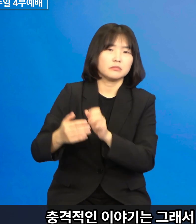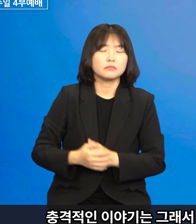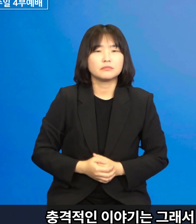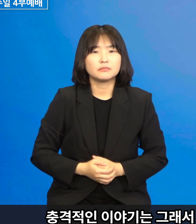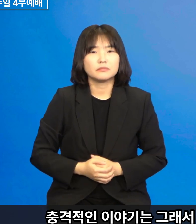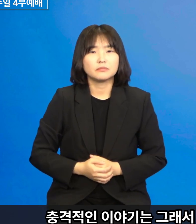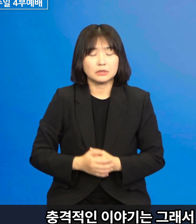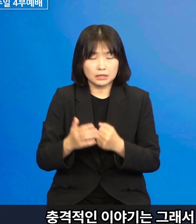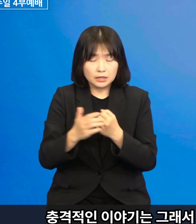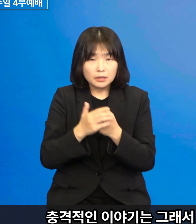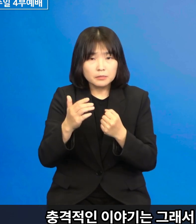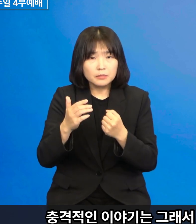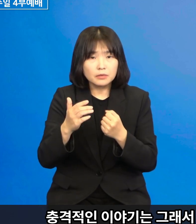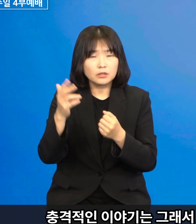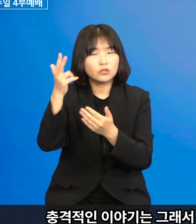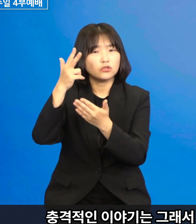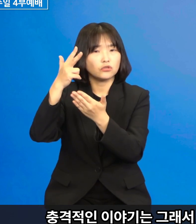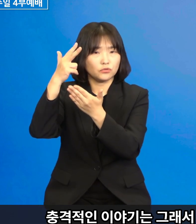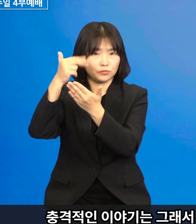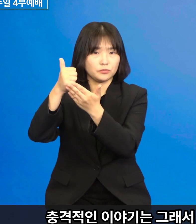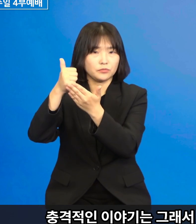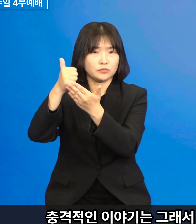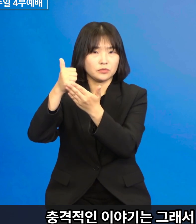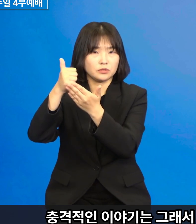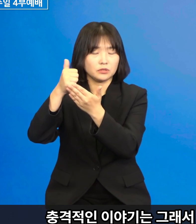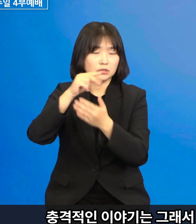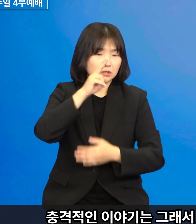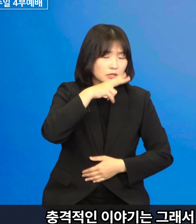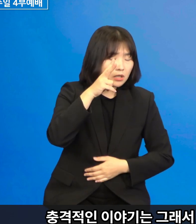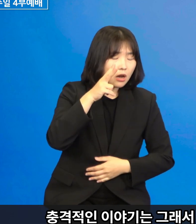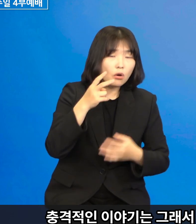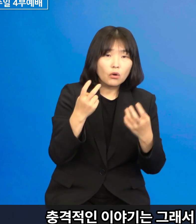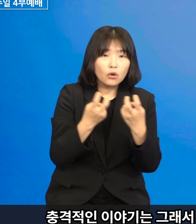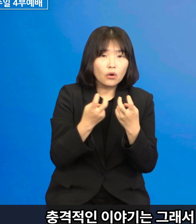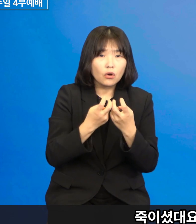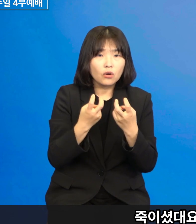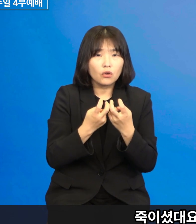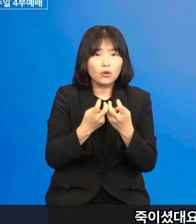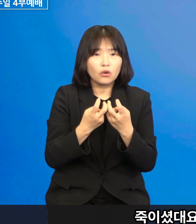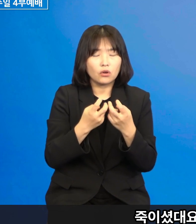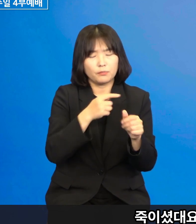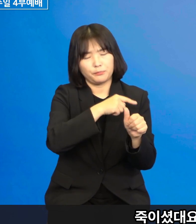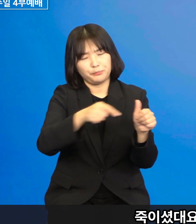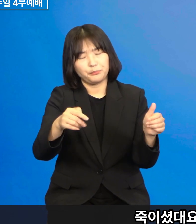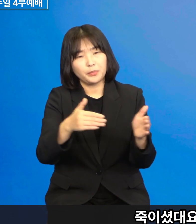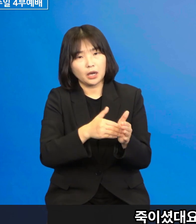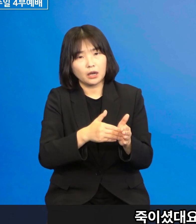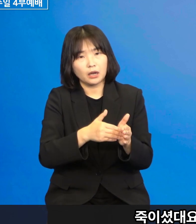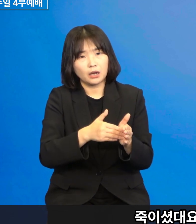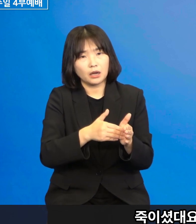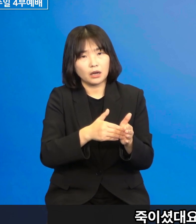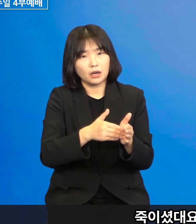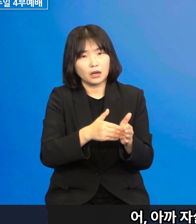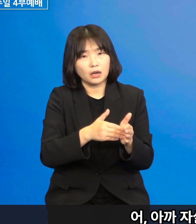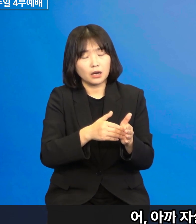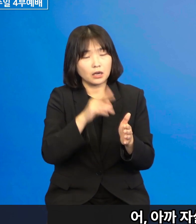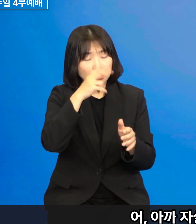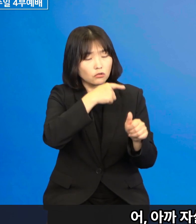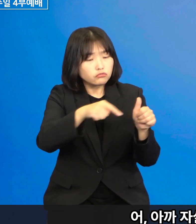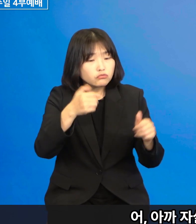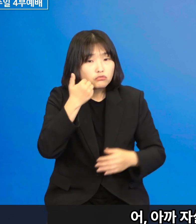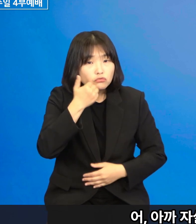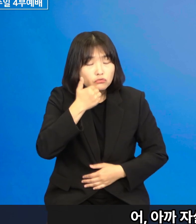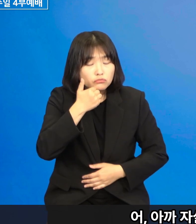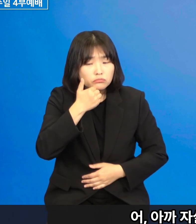이야기는 그래서 주님께서 그를 어떻게 했다고요? 죽이셨대요. 누가 죽이셨어요?